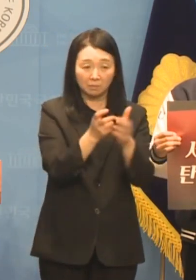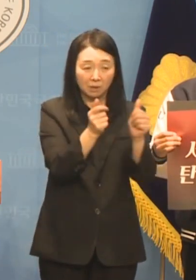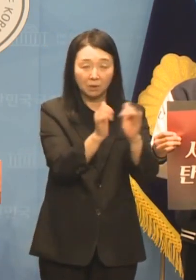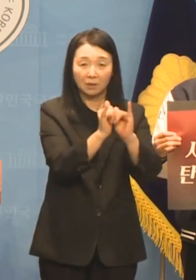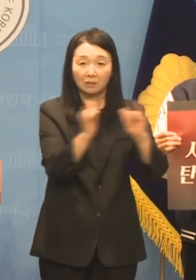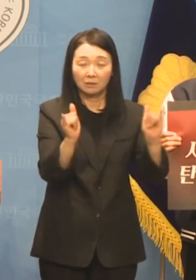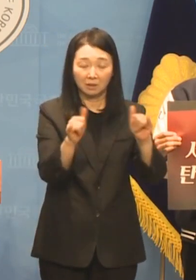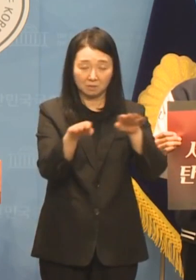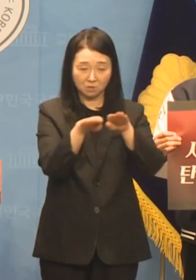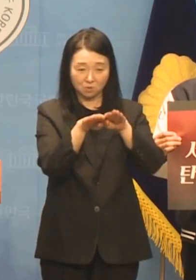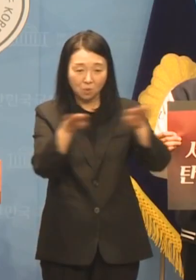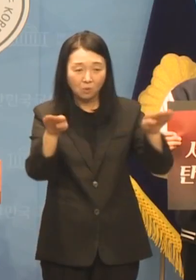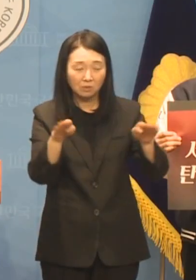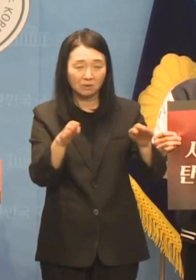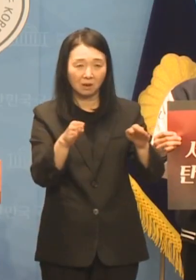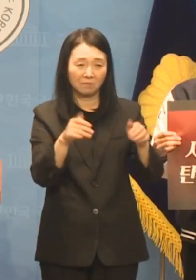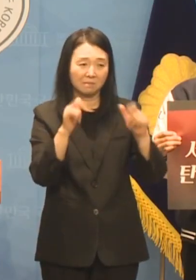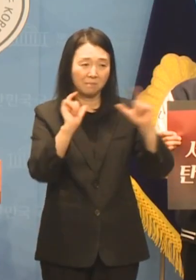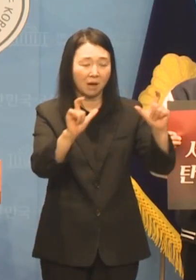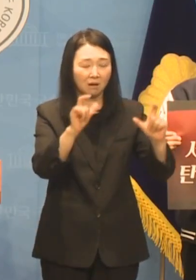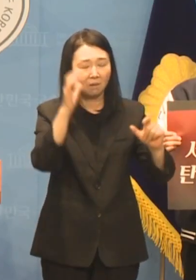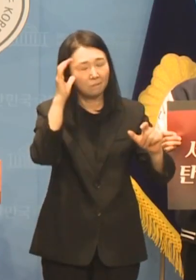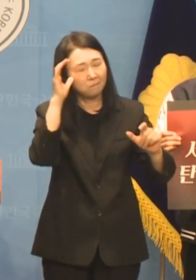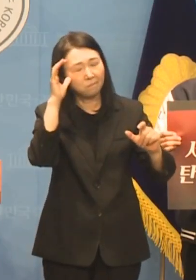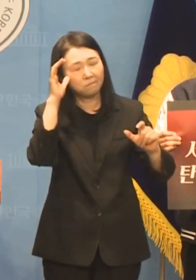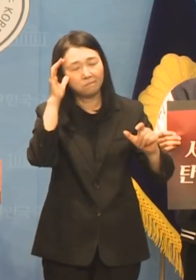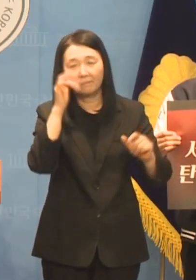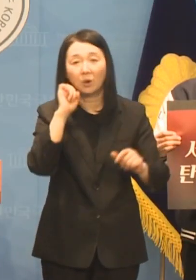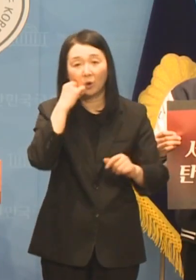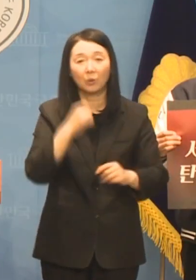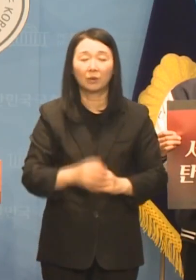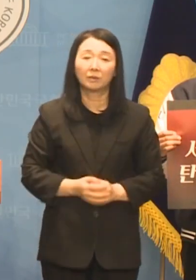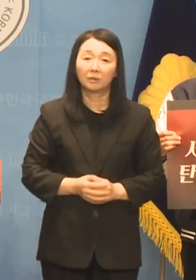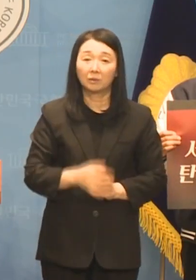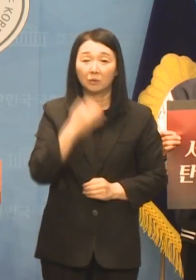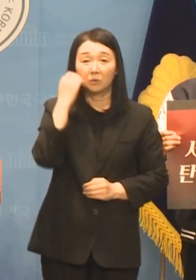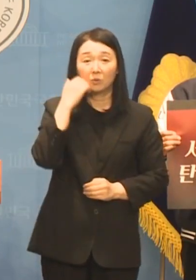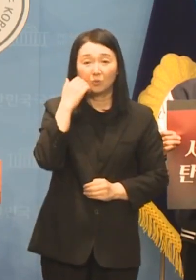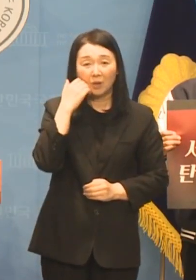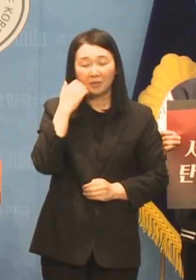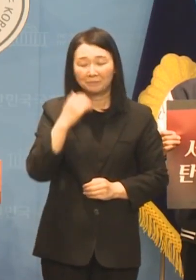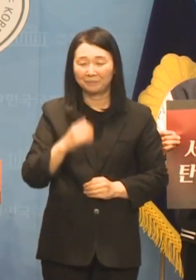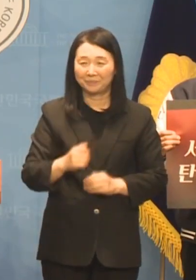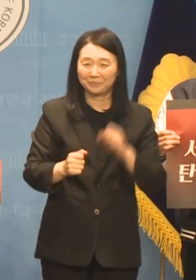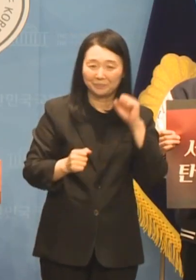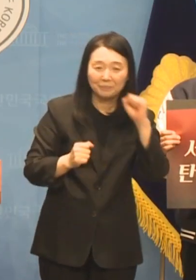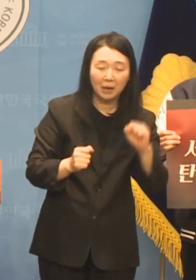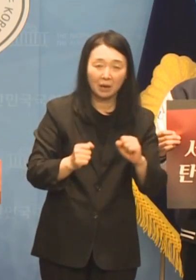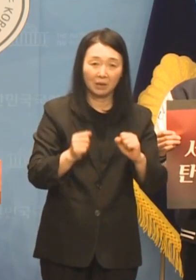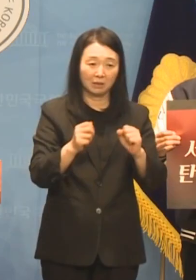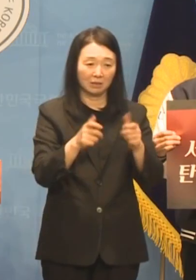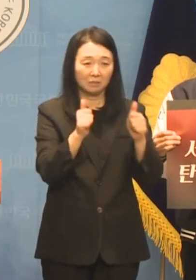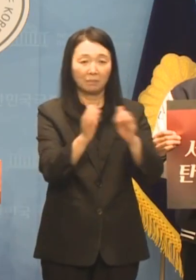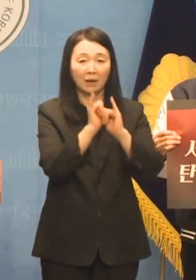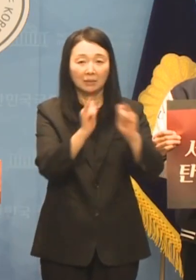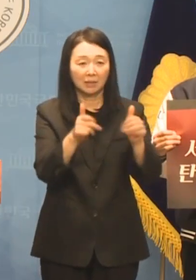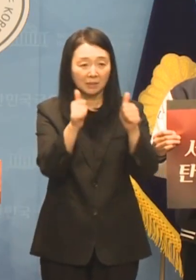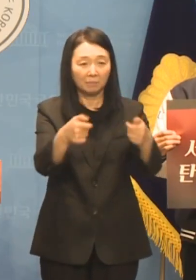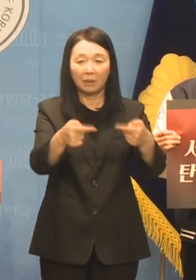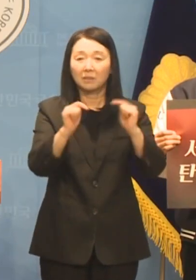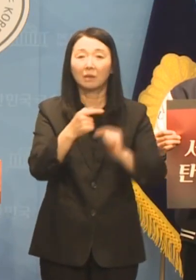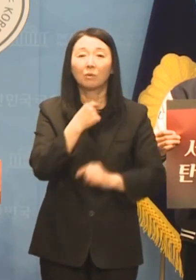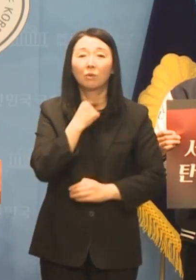헌법재판관들의 공정한 판결을 기대하기 힘든 상황입니다. 어떤 사람이 편향성을 짙게 드러낸 판사에게 재판을 받고